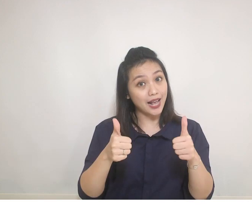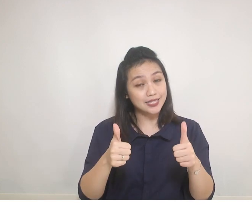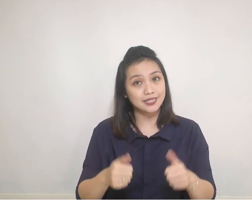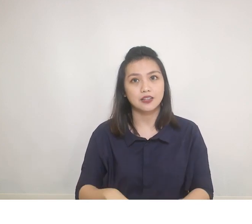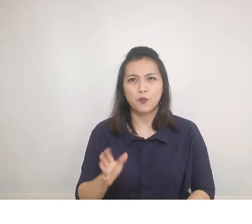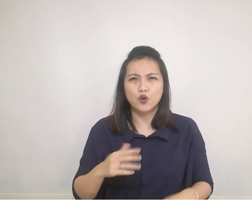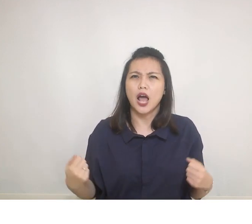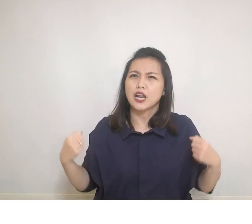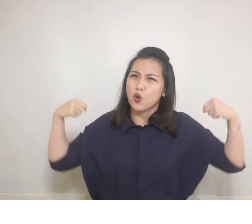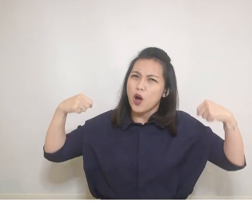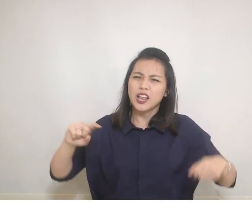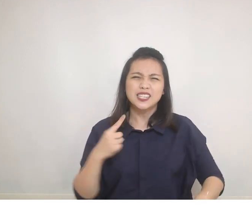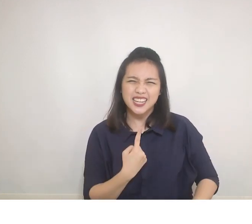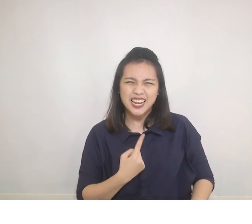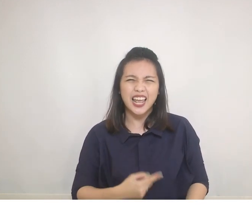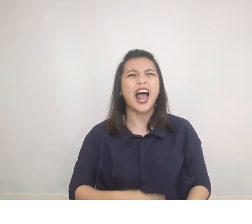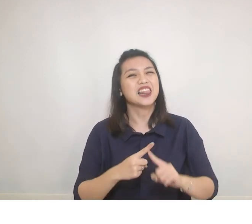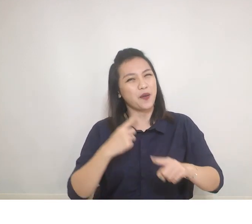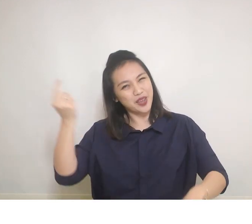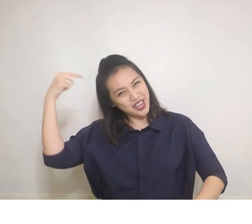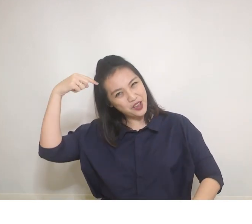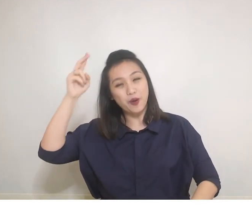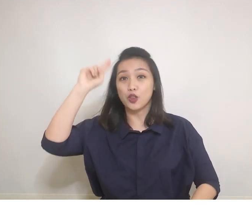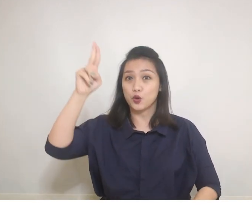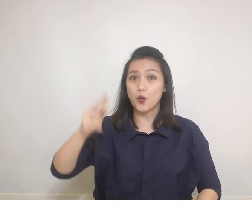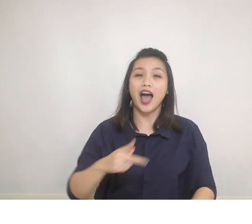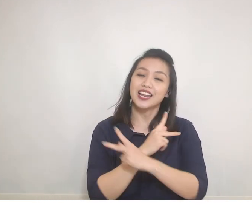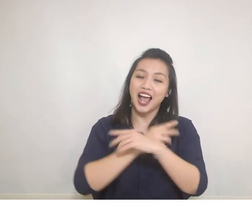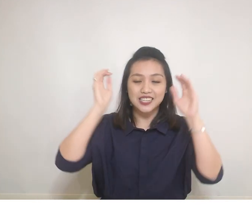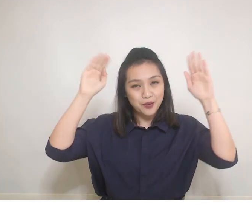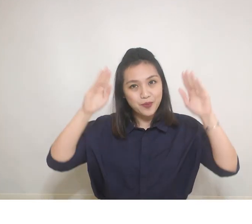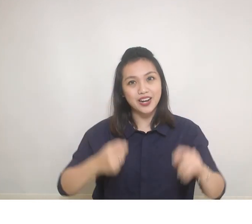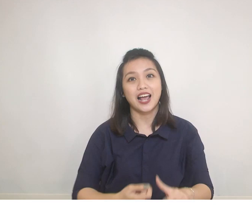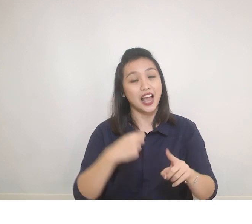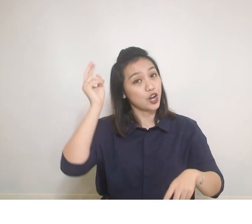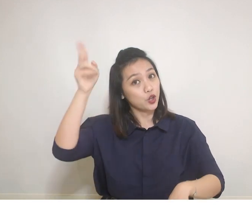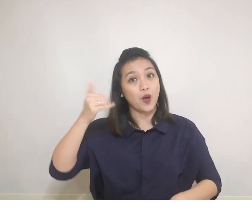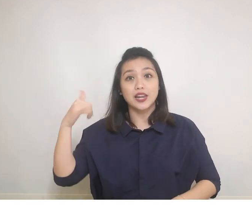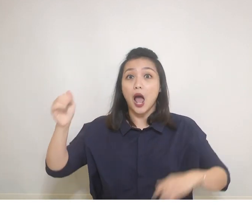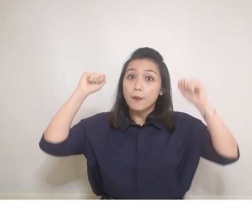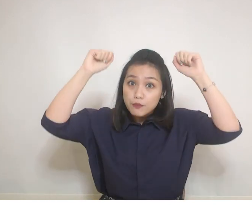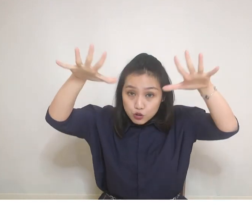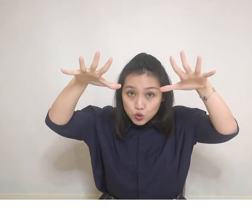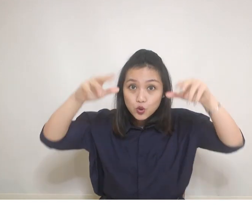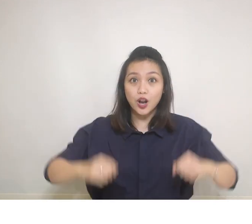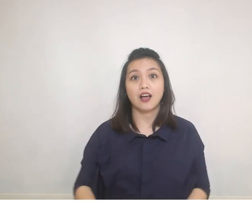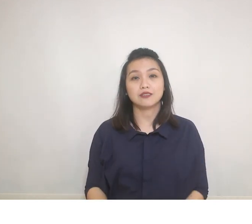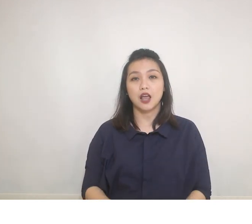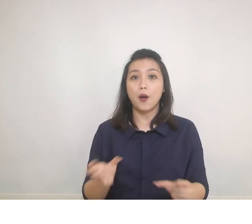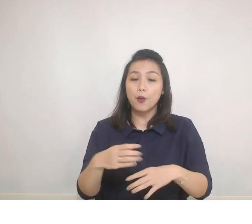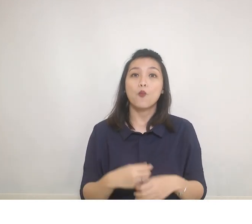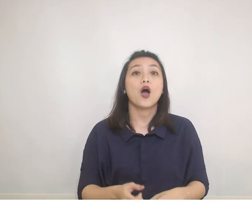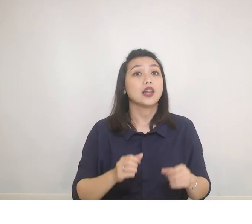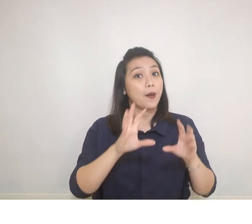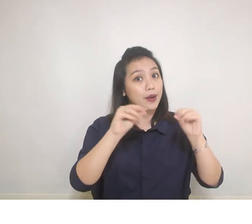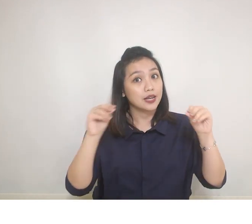katakan, amin. Ya. Sampai berjumpa kembali dalam topical discussion berikutnya dengan bahasan-bahasan yang tidak